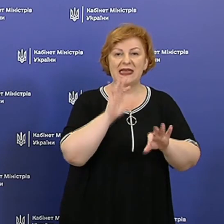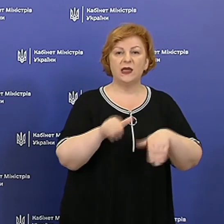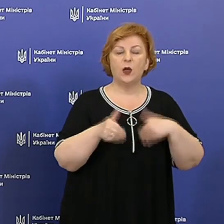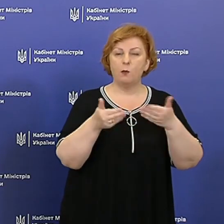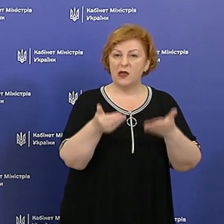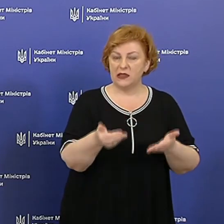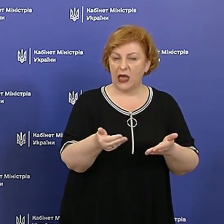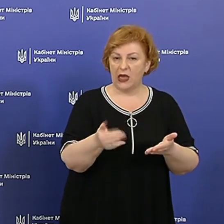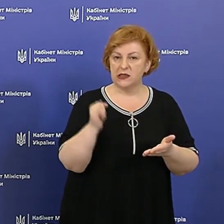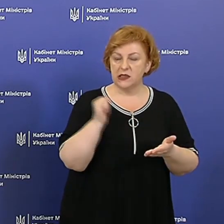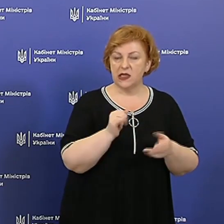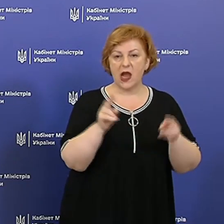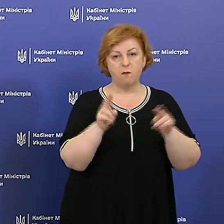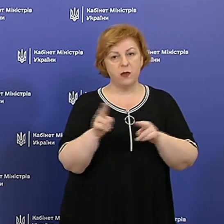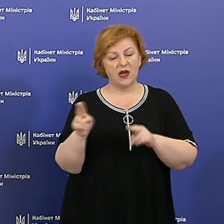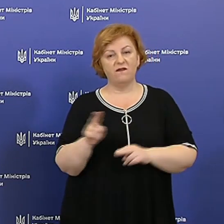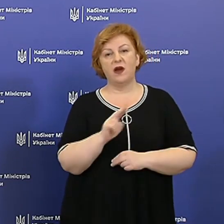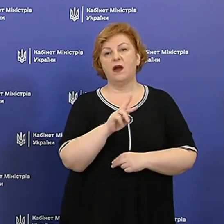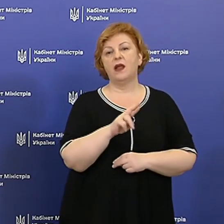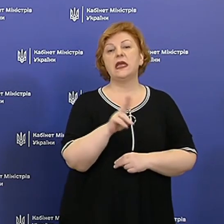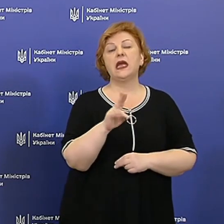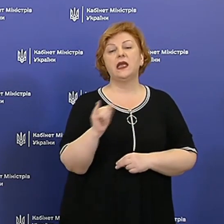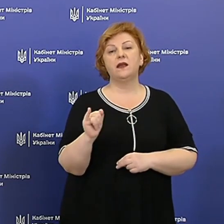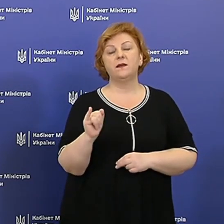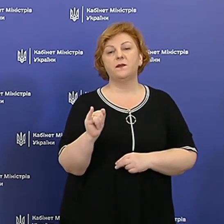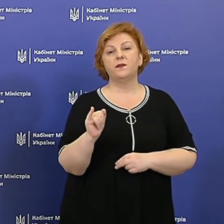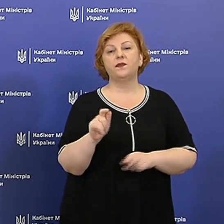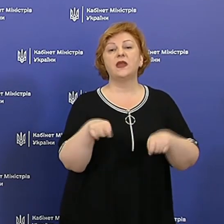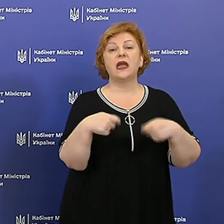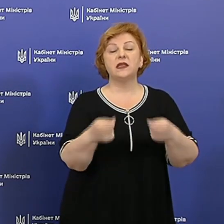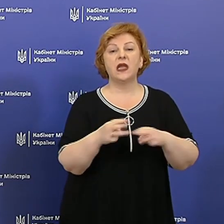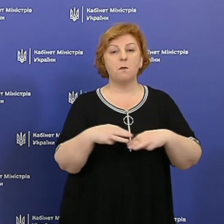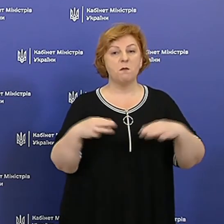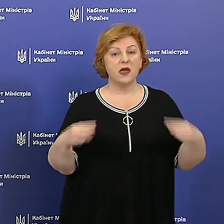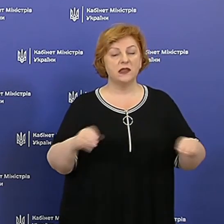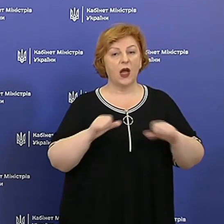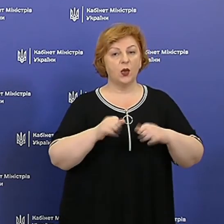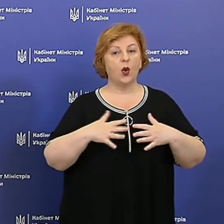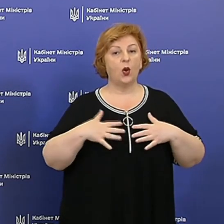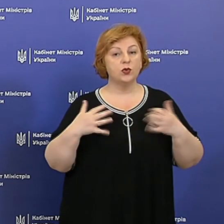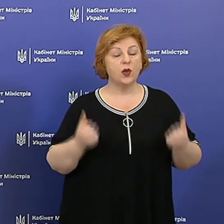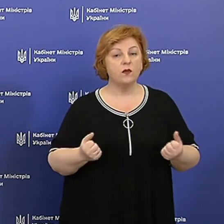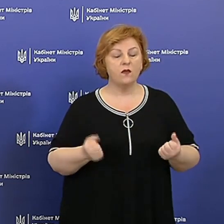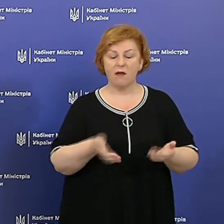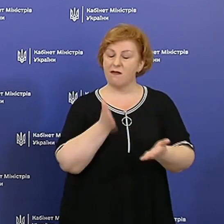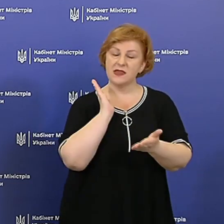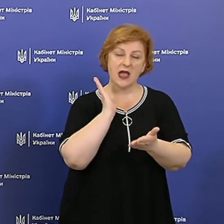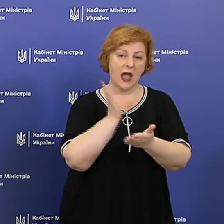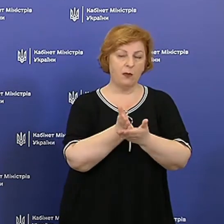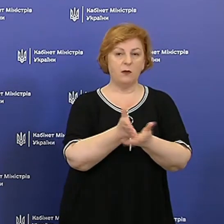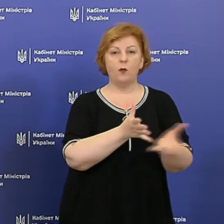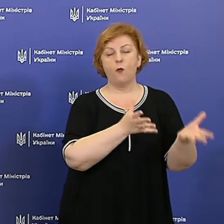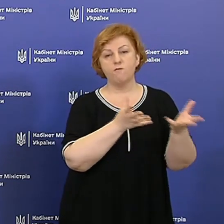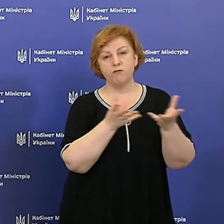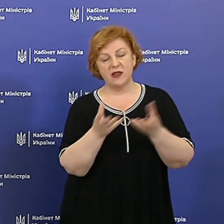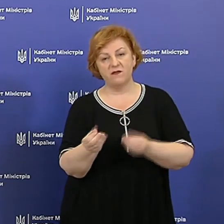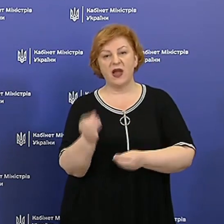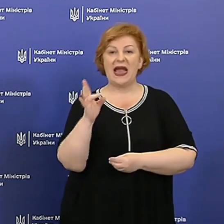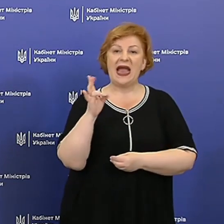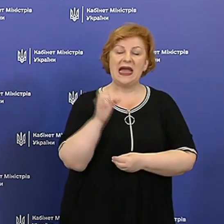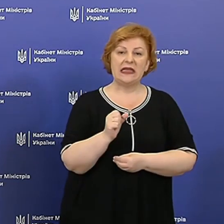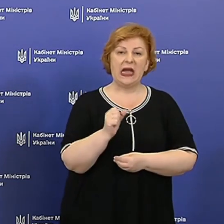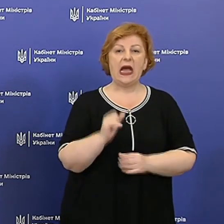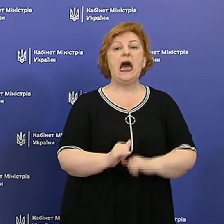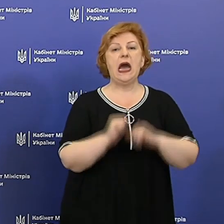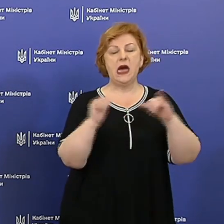і правил, які дає Міністерство охорони здоров'я, напряму впливає на